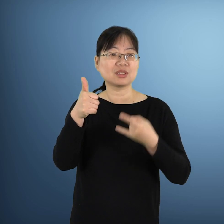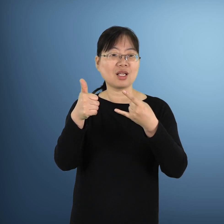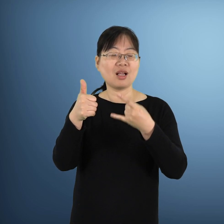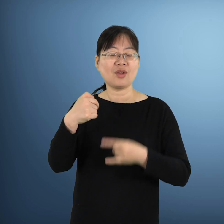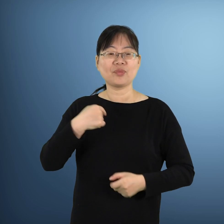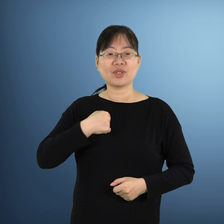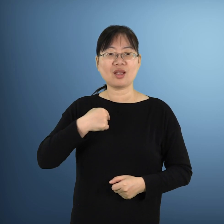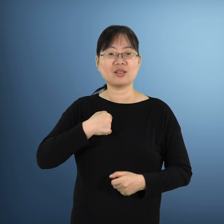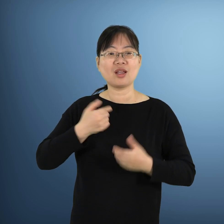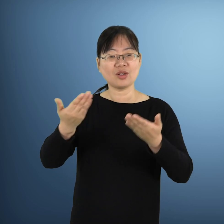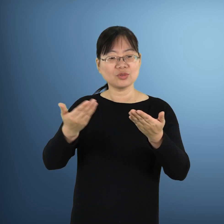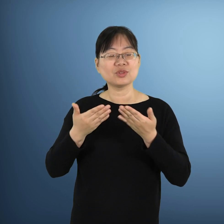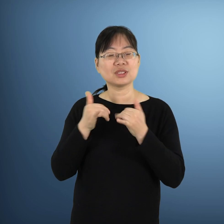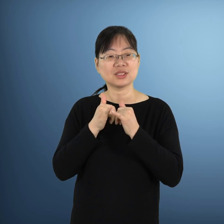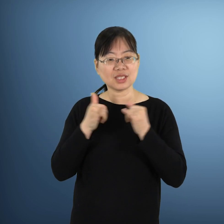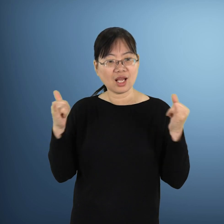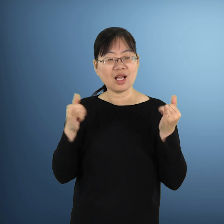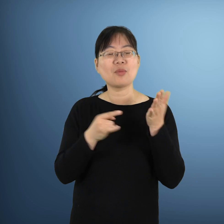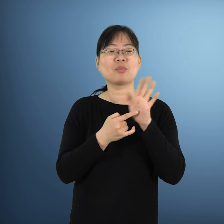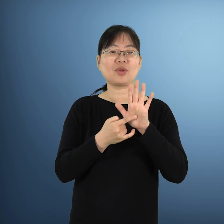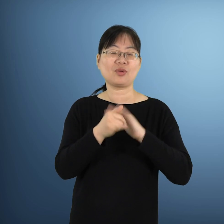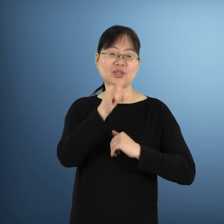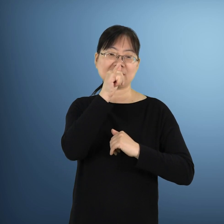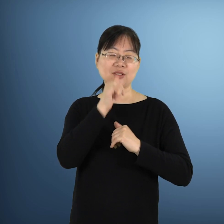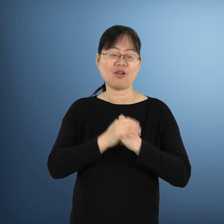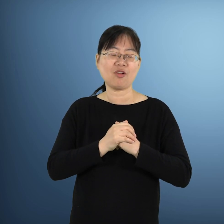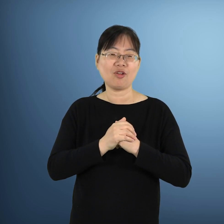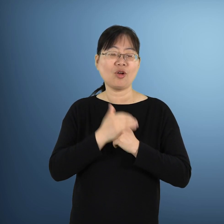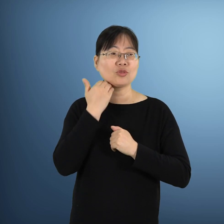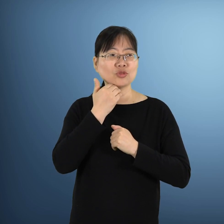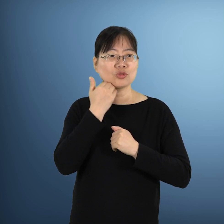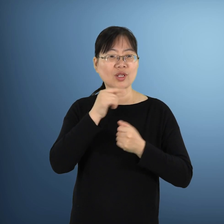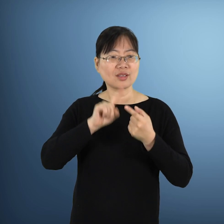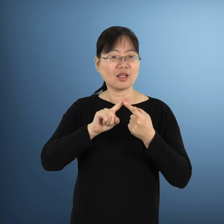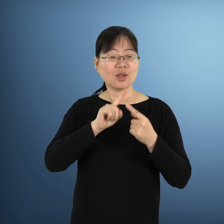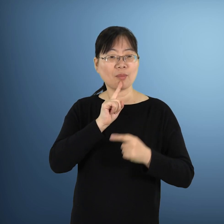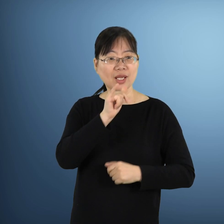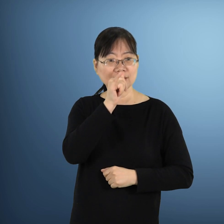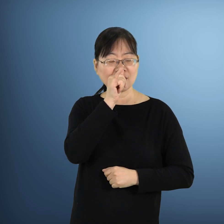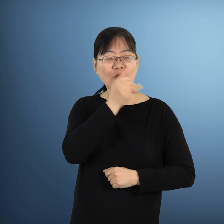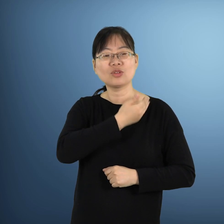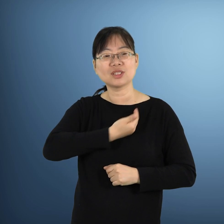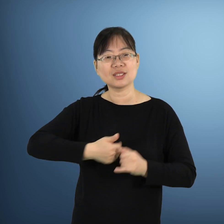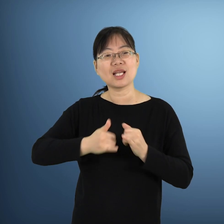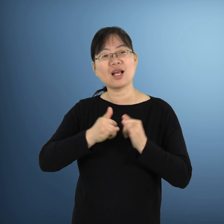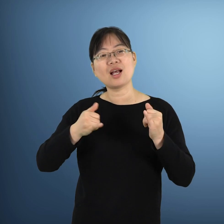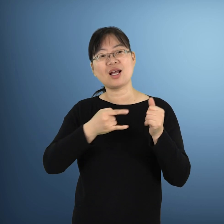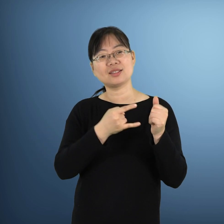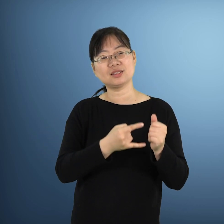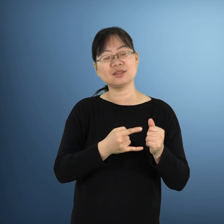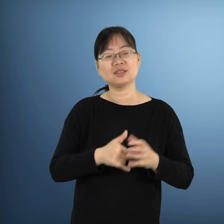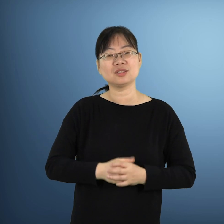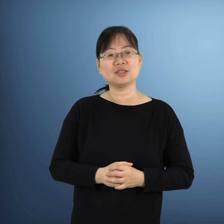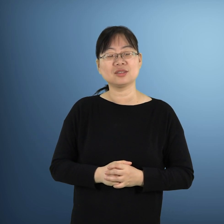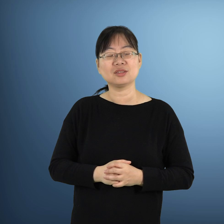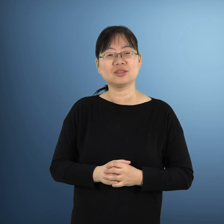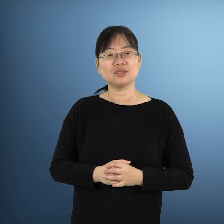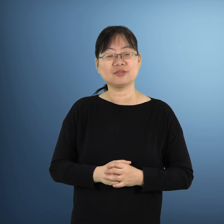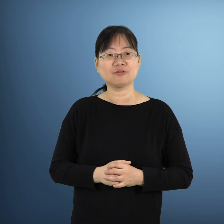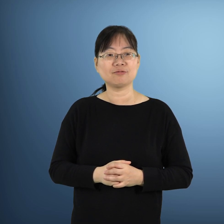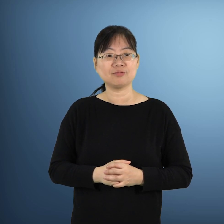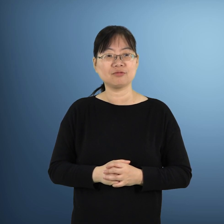아버지께서 내게 주신 자들이라고 표현을 해요. 누굴 가르치는 거죠? 제자들입니다. 그러고